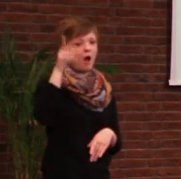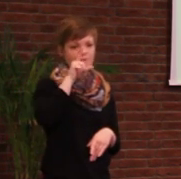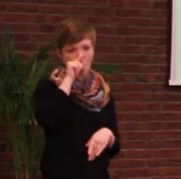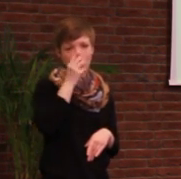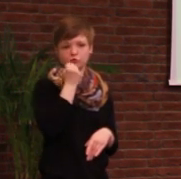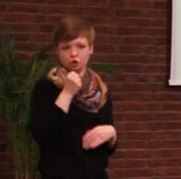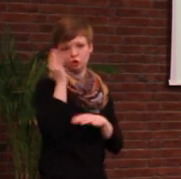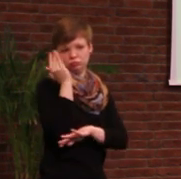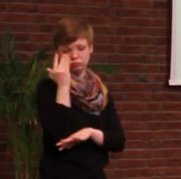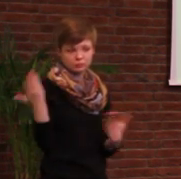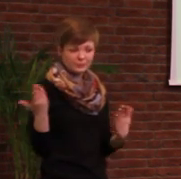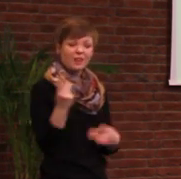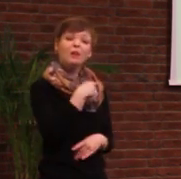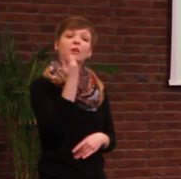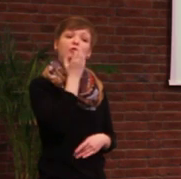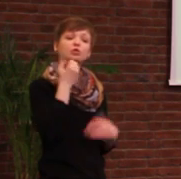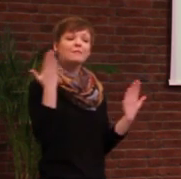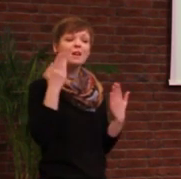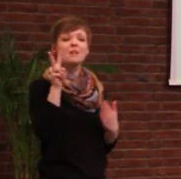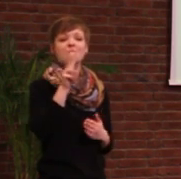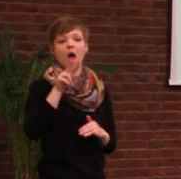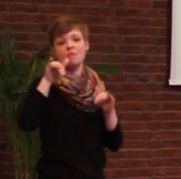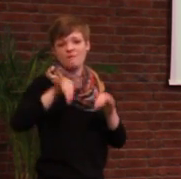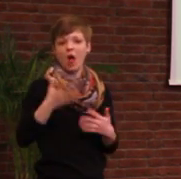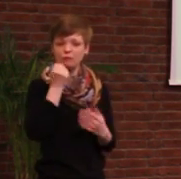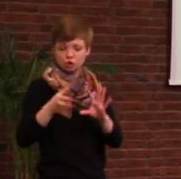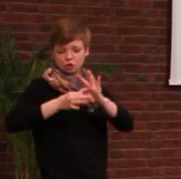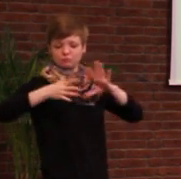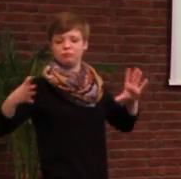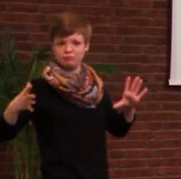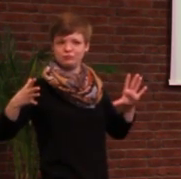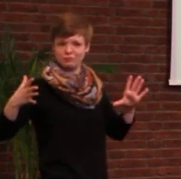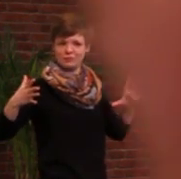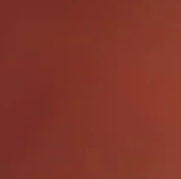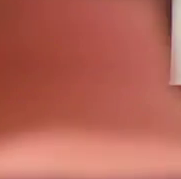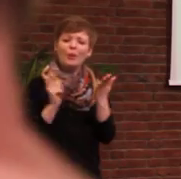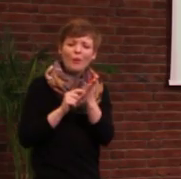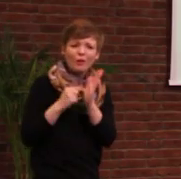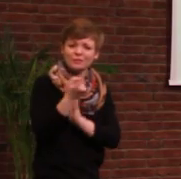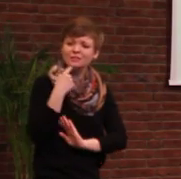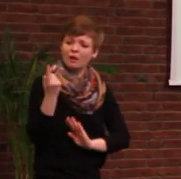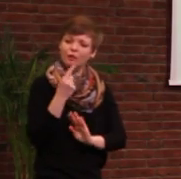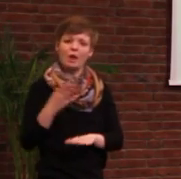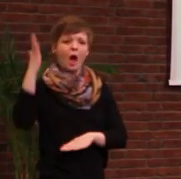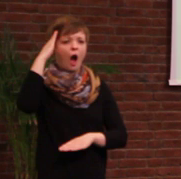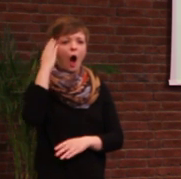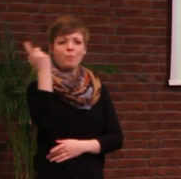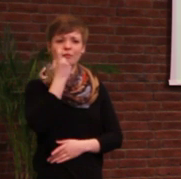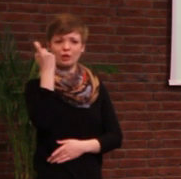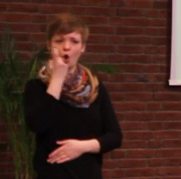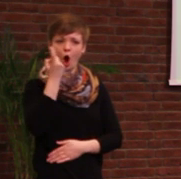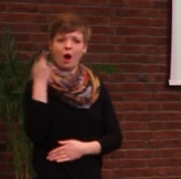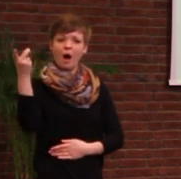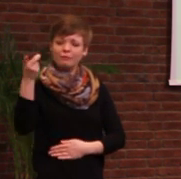die Trennung vom Vattenfall, die Trennung der Netze von Vattenfall. Es kann nicht sein, dass dem Hauptversorger, einem Atom- und Kohlekonzern, die